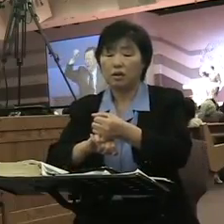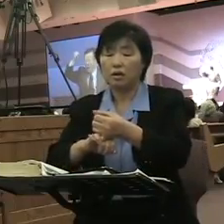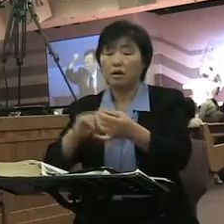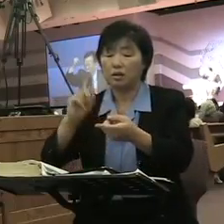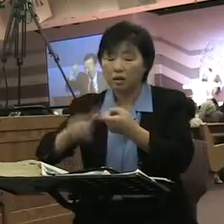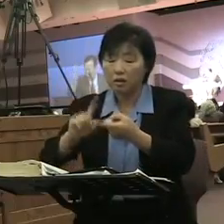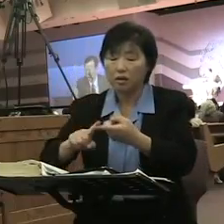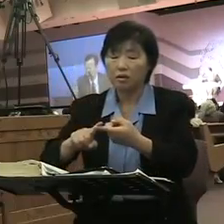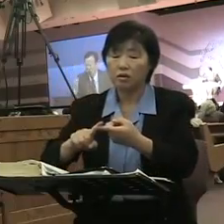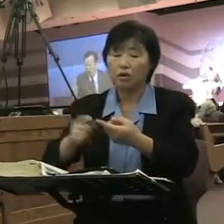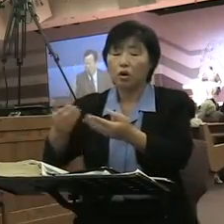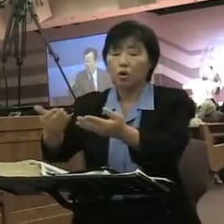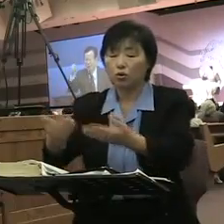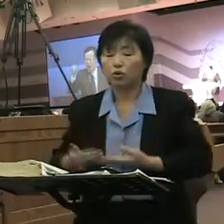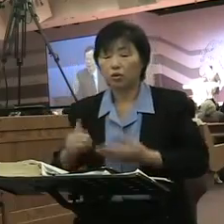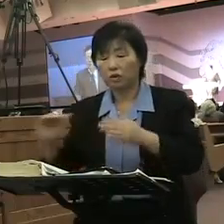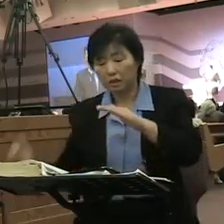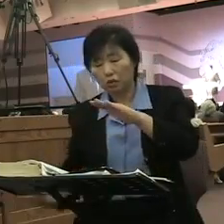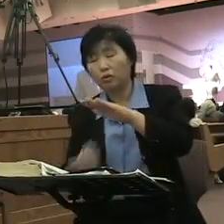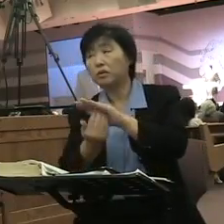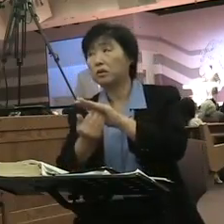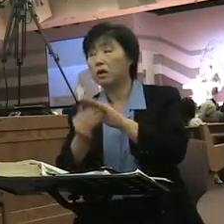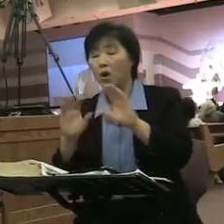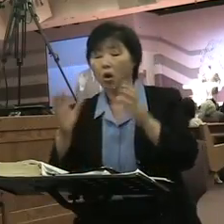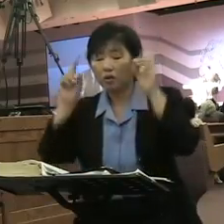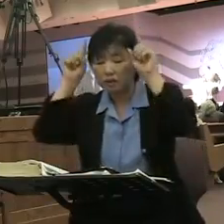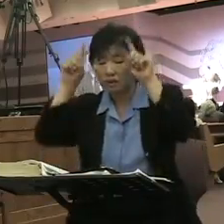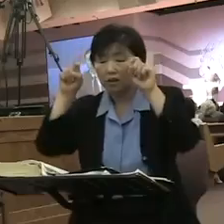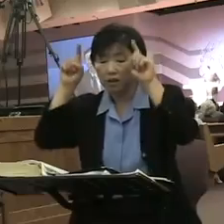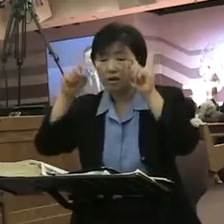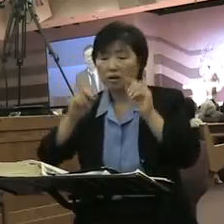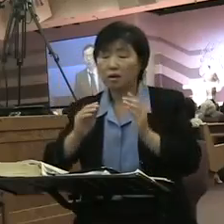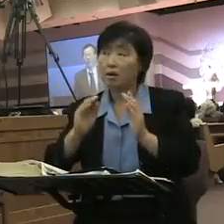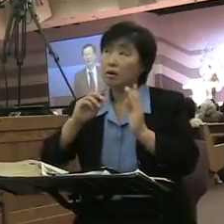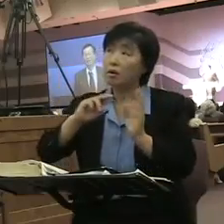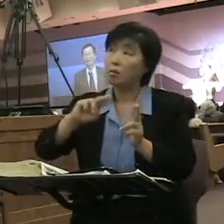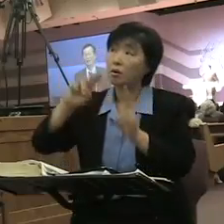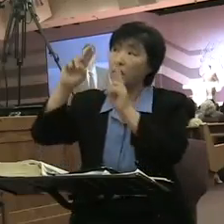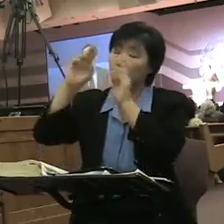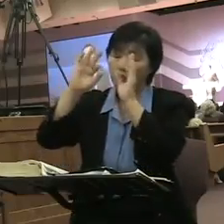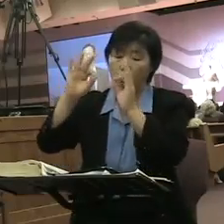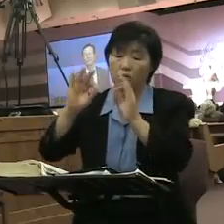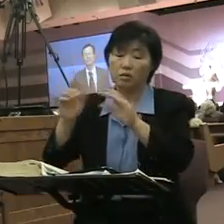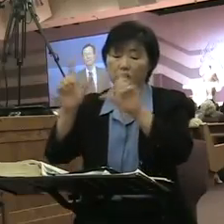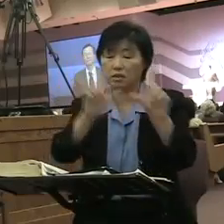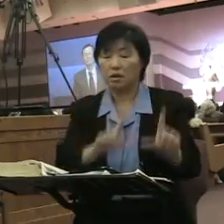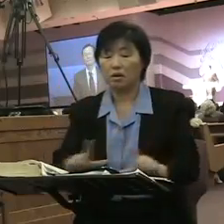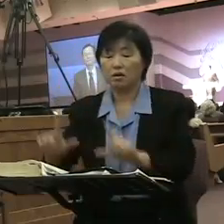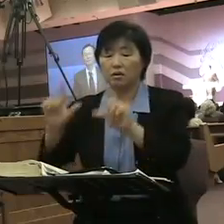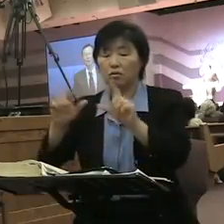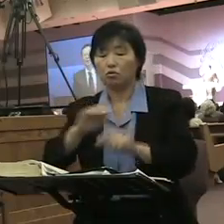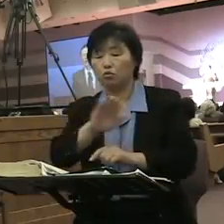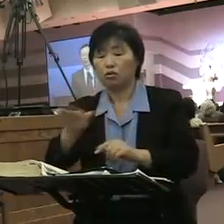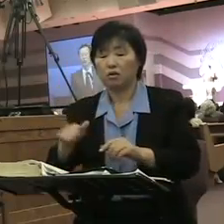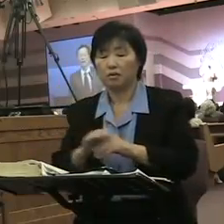약속대로 그대로 주어지고 이루어진 어린 양을 바라보면서 사는 게 우리가 아닙니까?